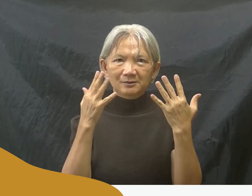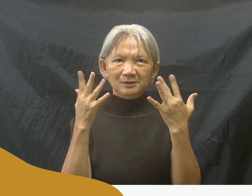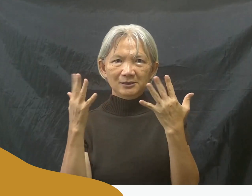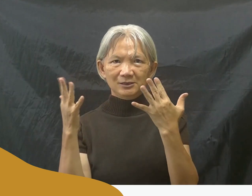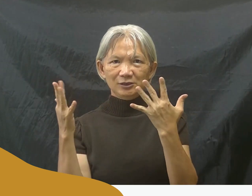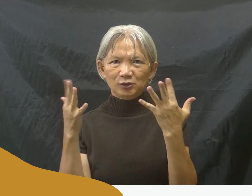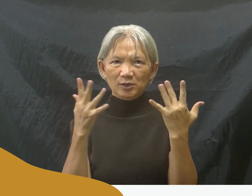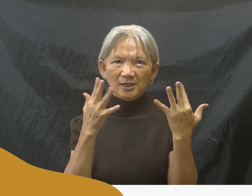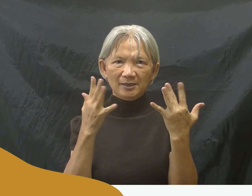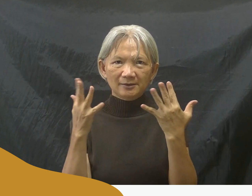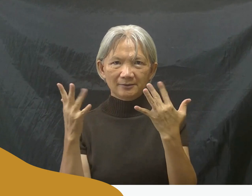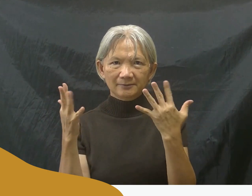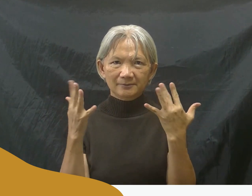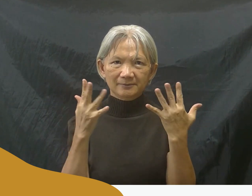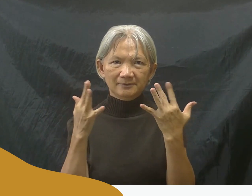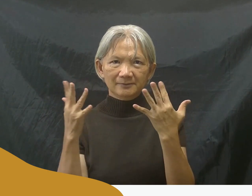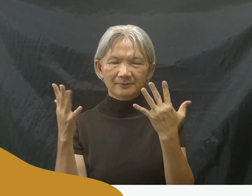计算，